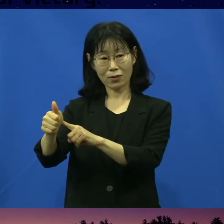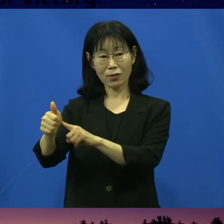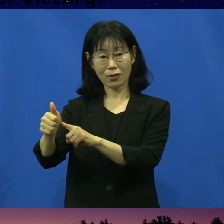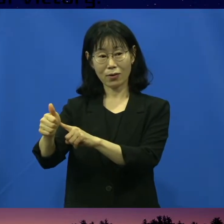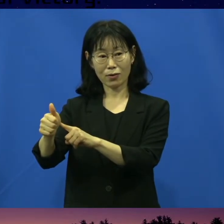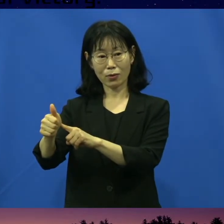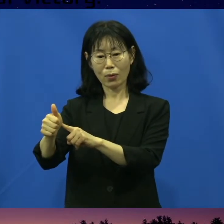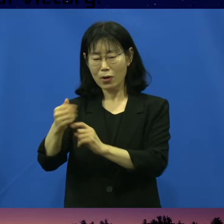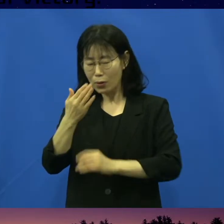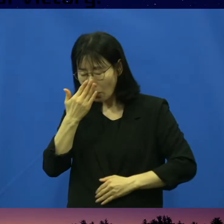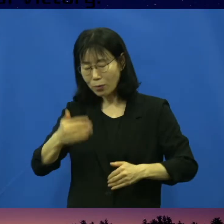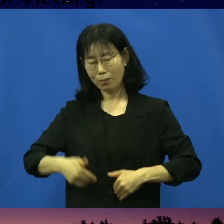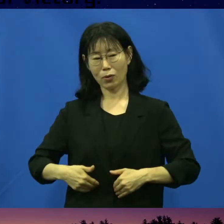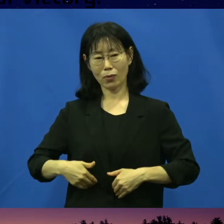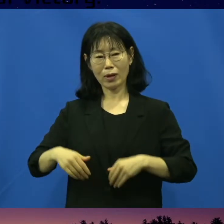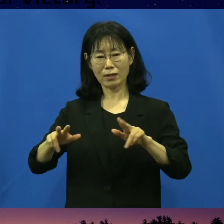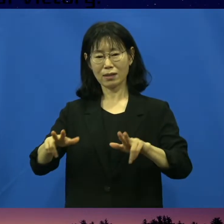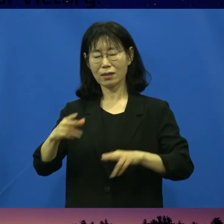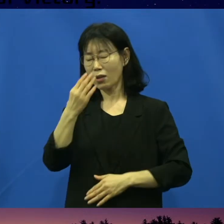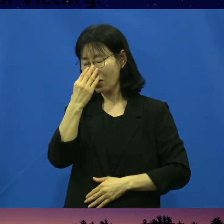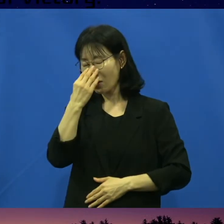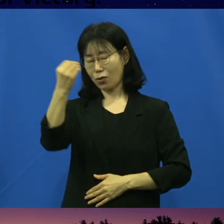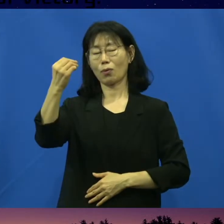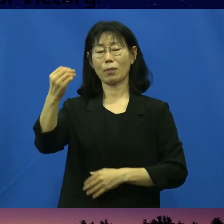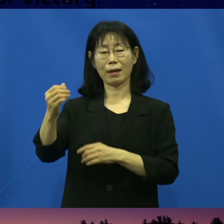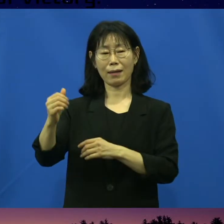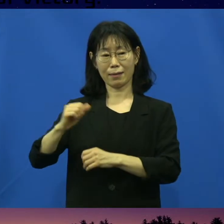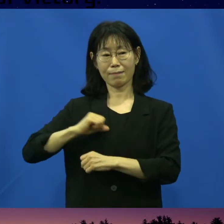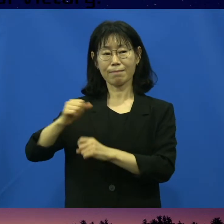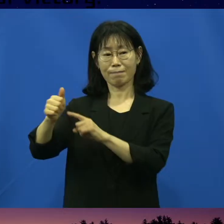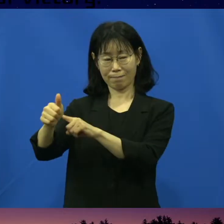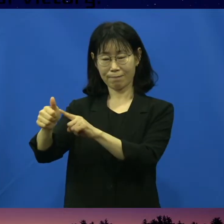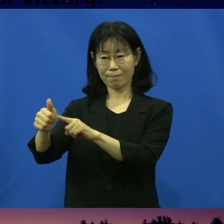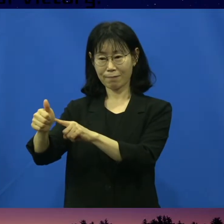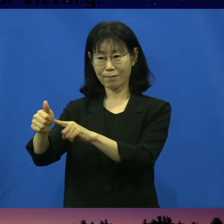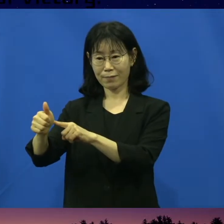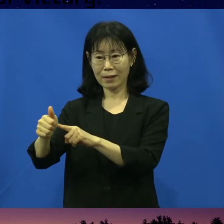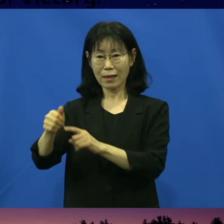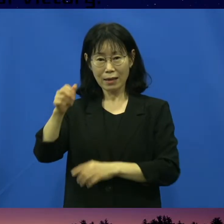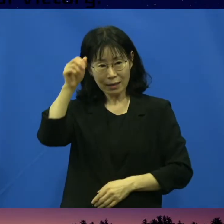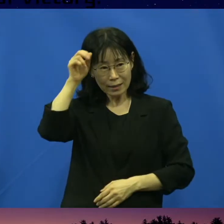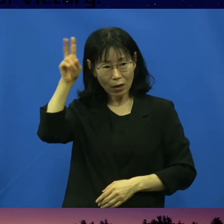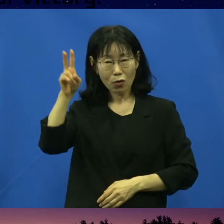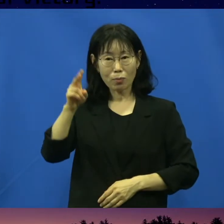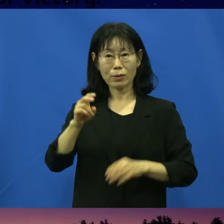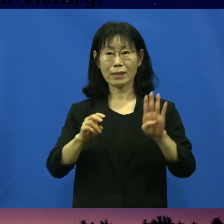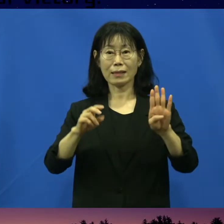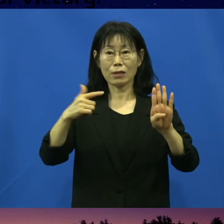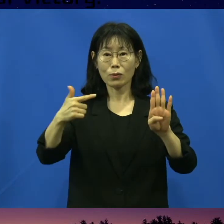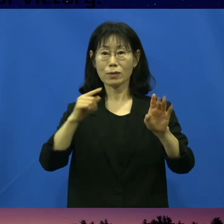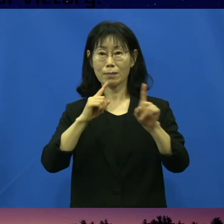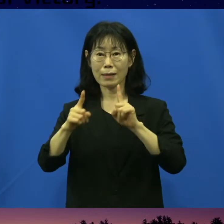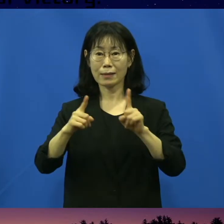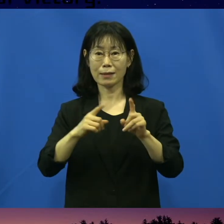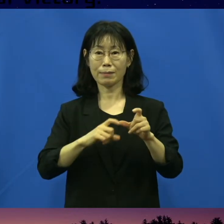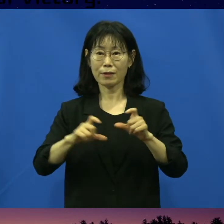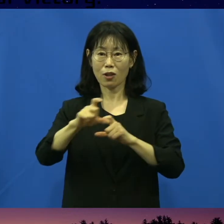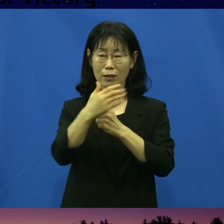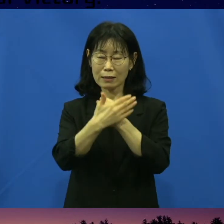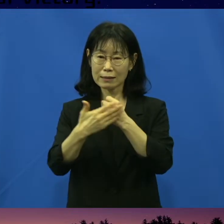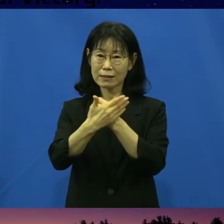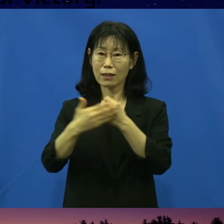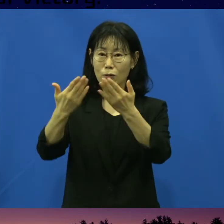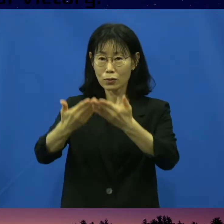베풀어요? 겸손한 자에게. 여러분 야고보 4장 6절 그러나 더욱 큰 은혜를 주시다니